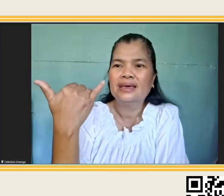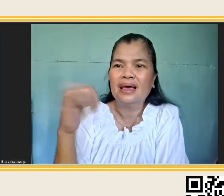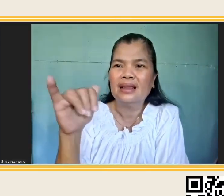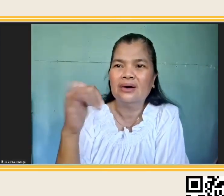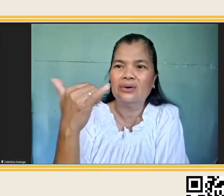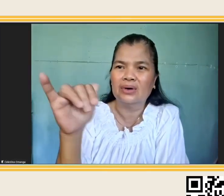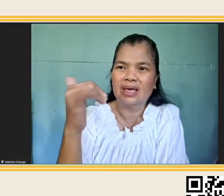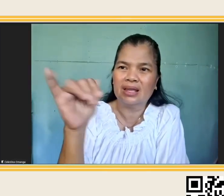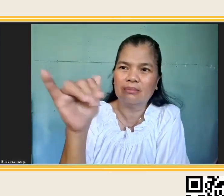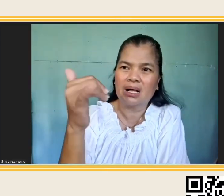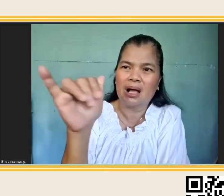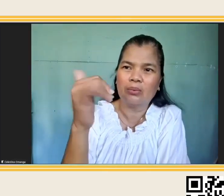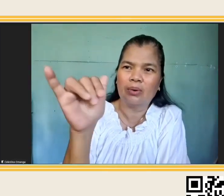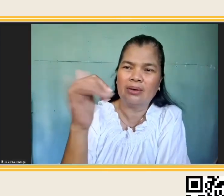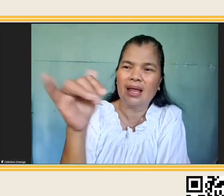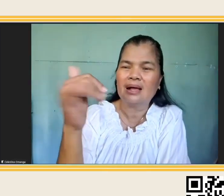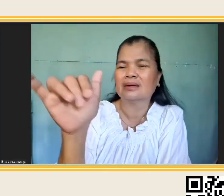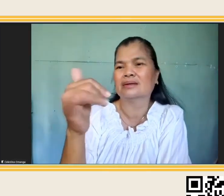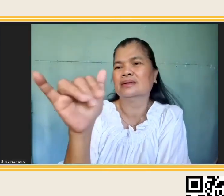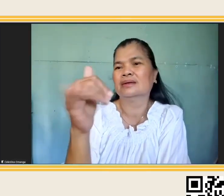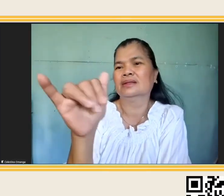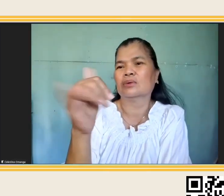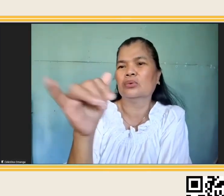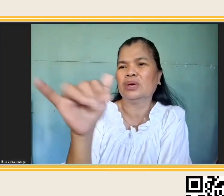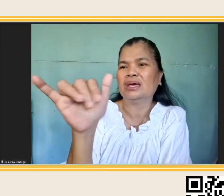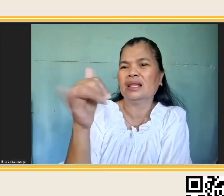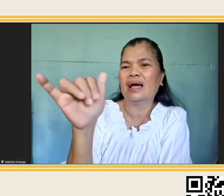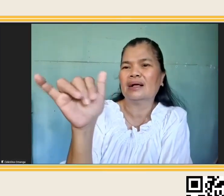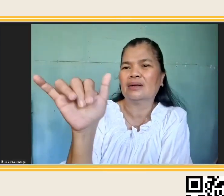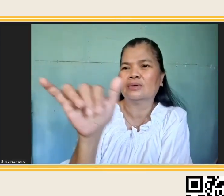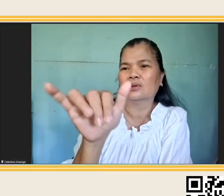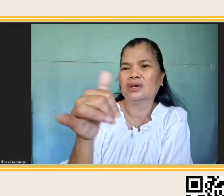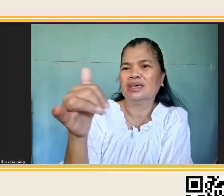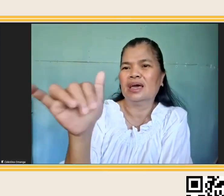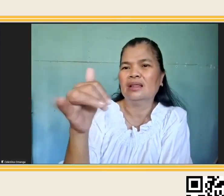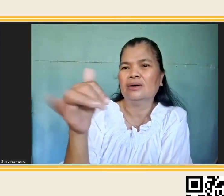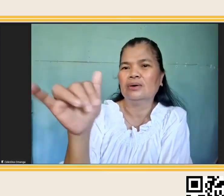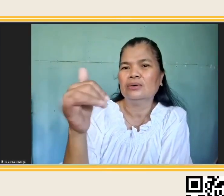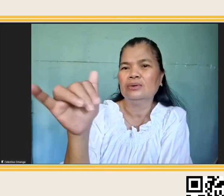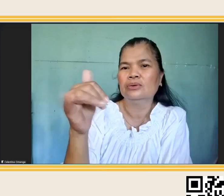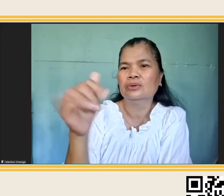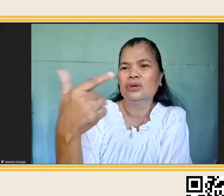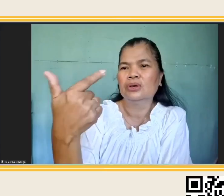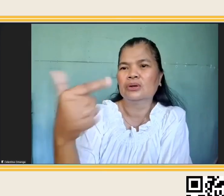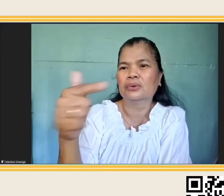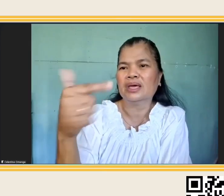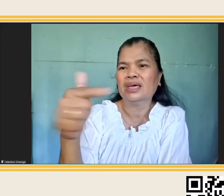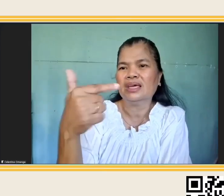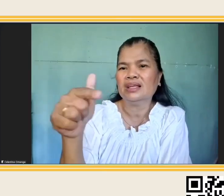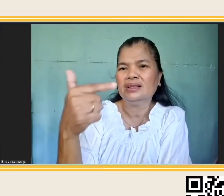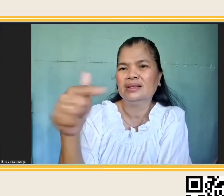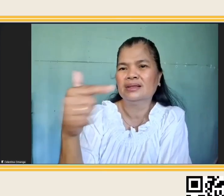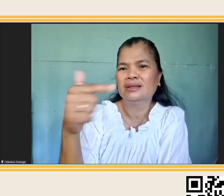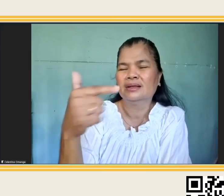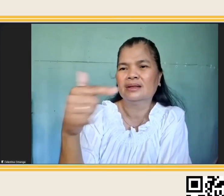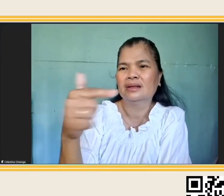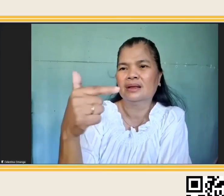Then, yellow. Ayan yung mga, ano lang, nagwiwiga lang. Yellow,